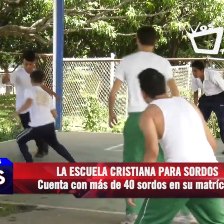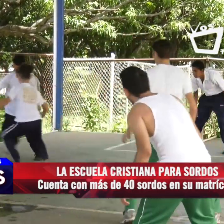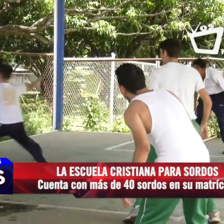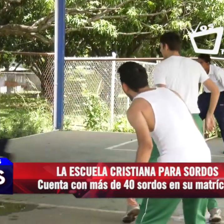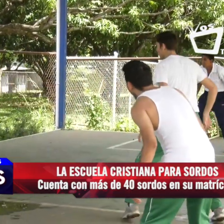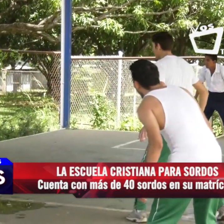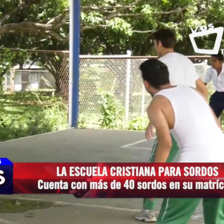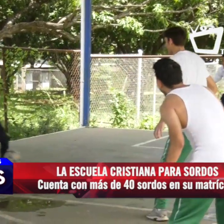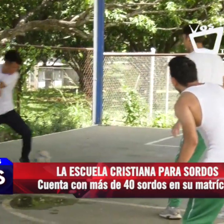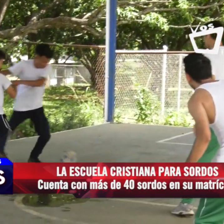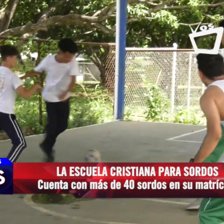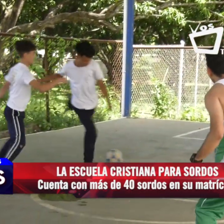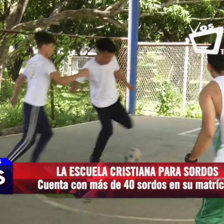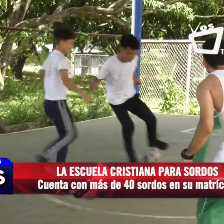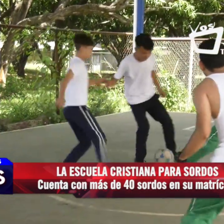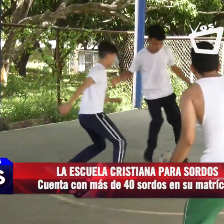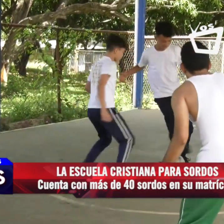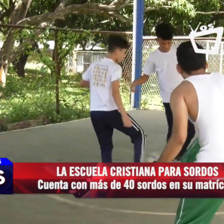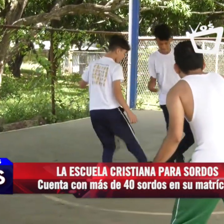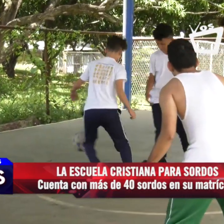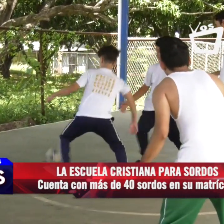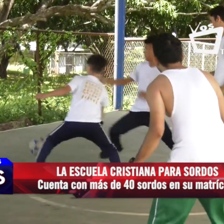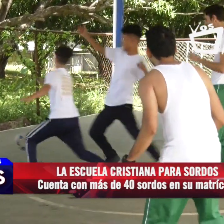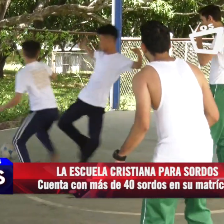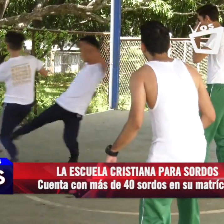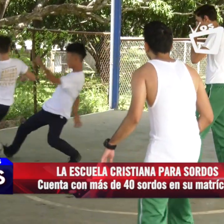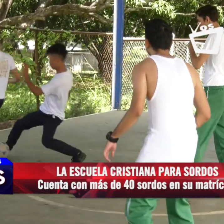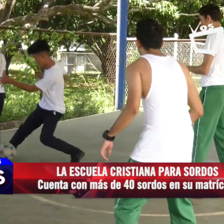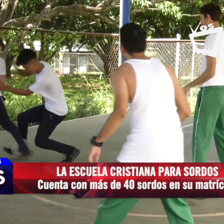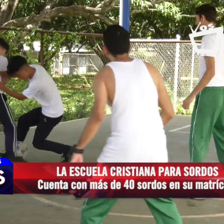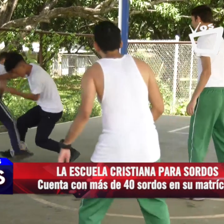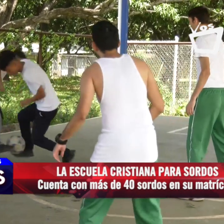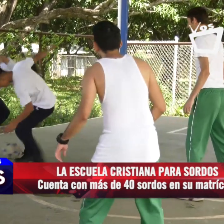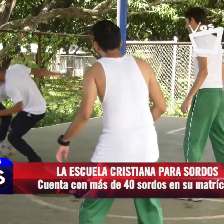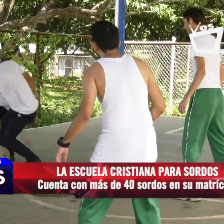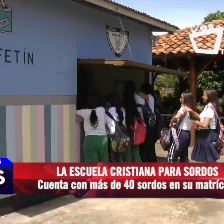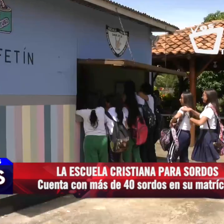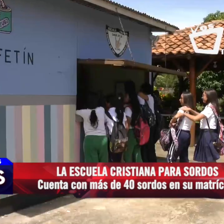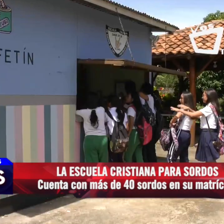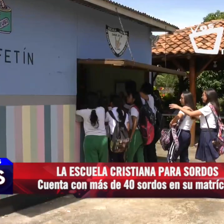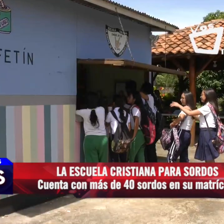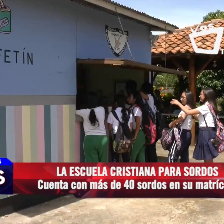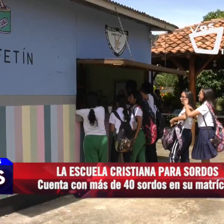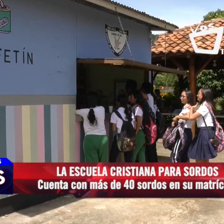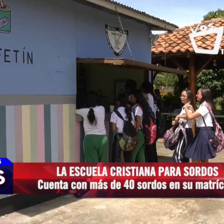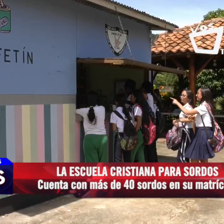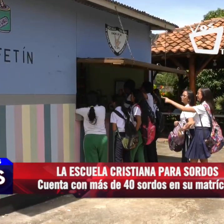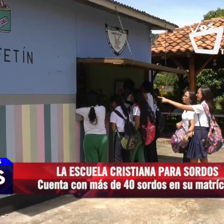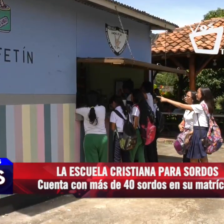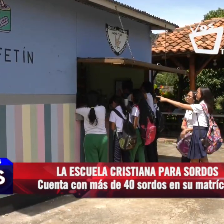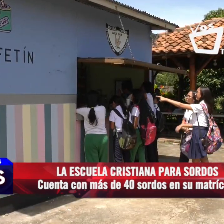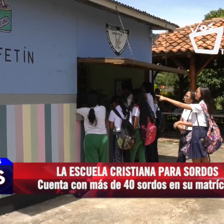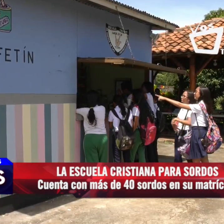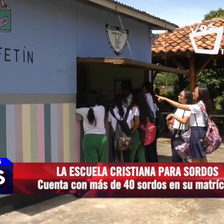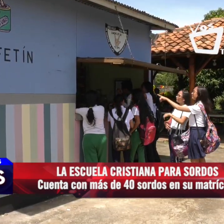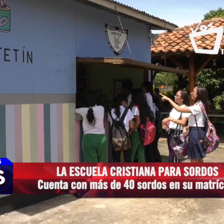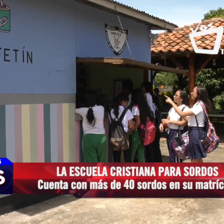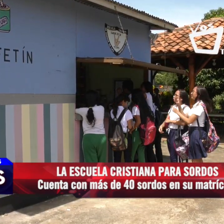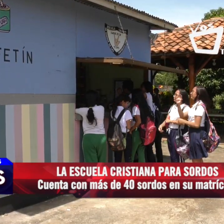desarrollan de manera natural en diferentes actividades extracurriculares, y poco a poco han dado a conocer los logros que han alcanzado a